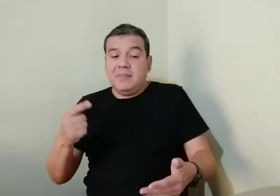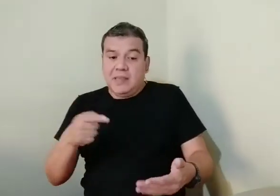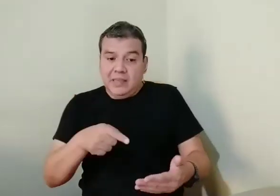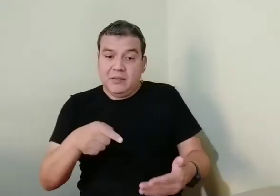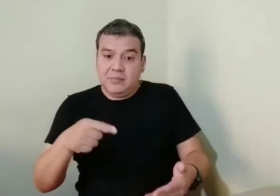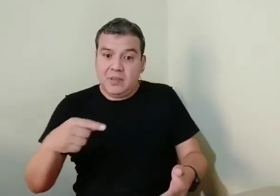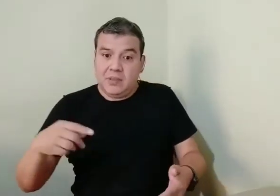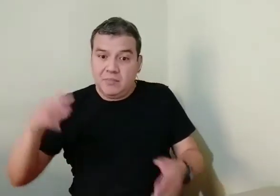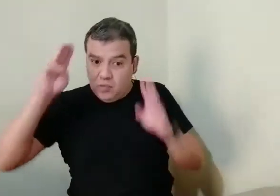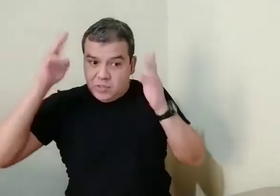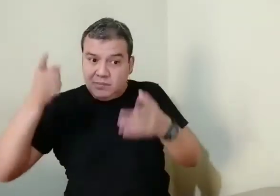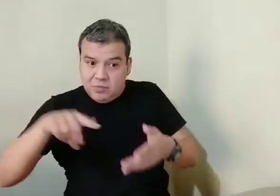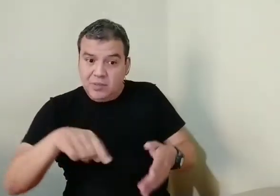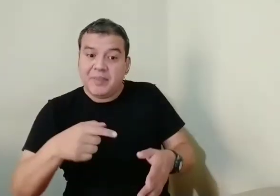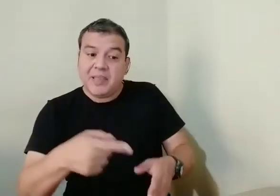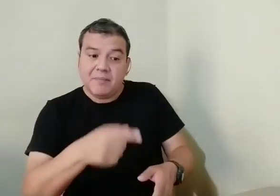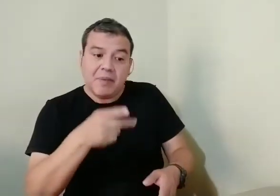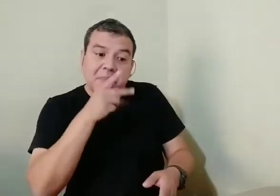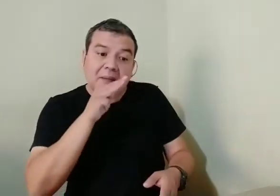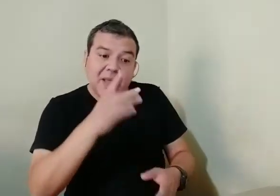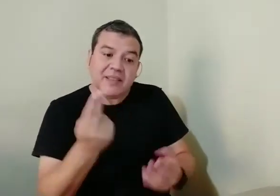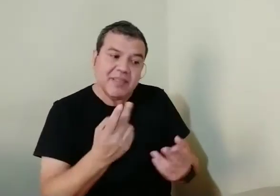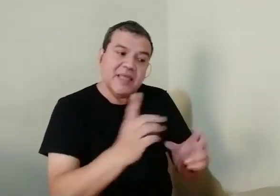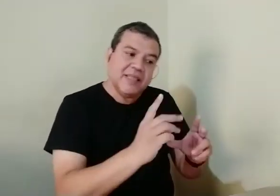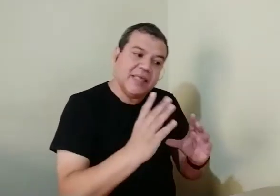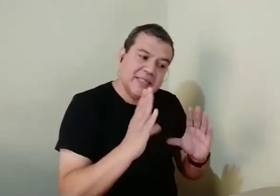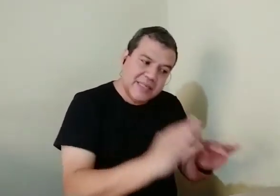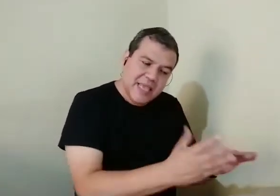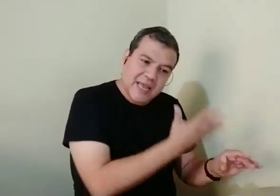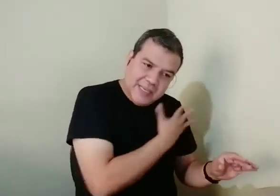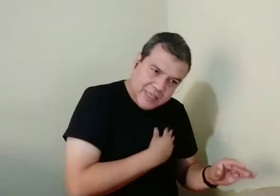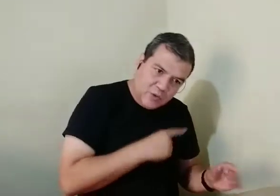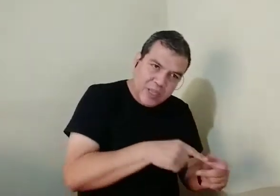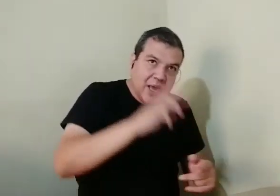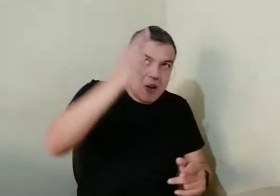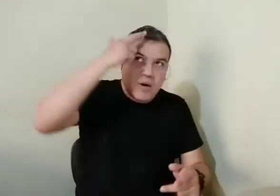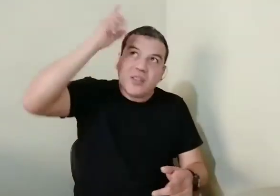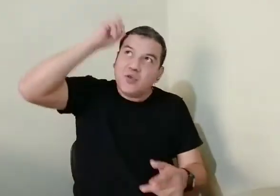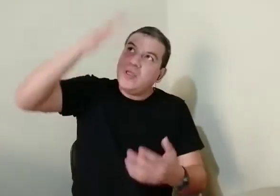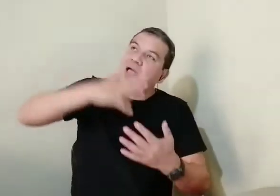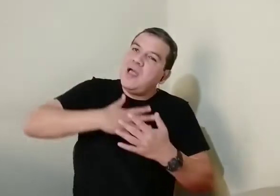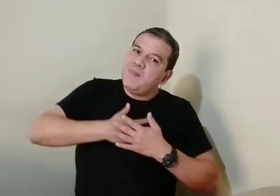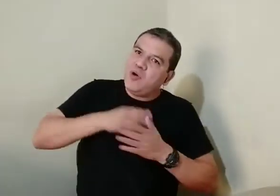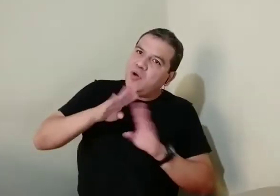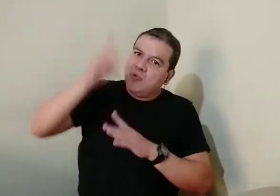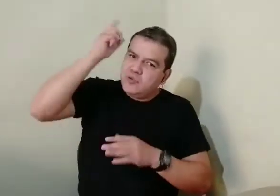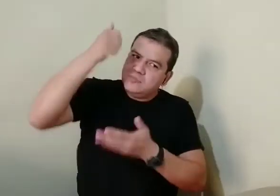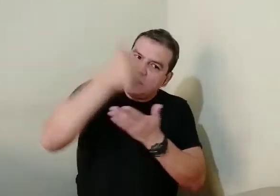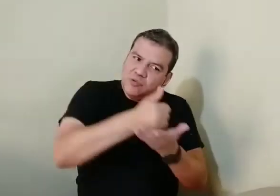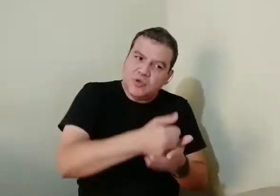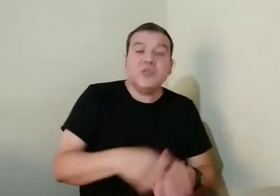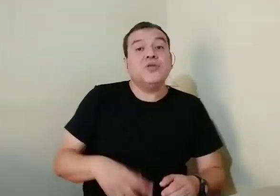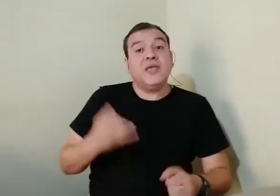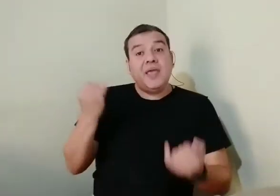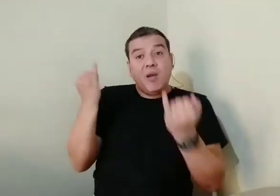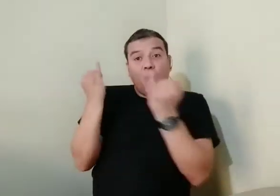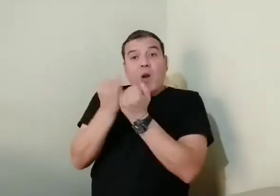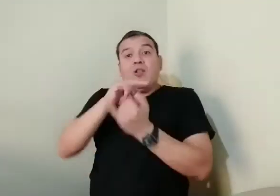La enseñanza de las verdades divinas que damos a nuestros hijos debe prepararlos para